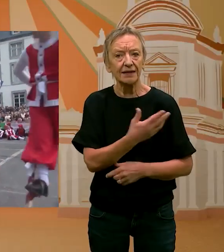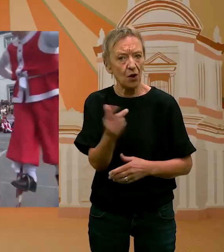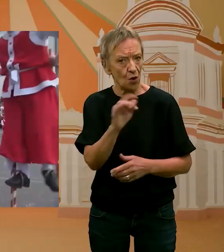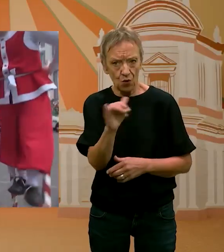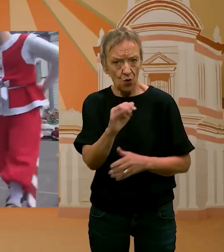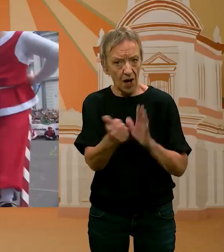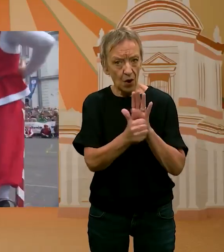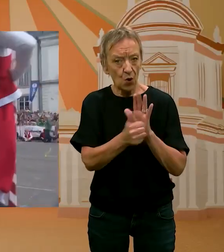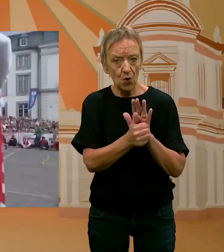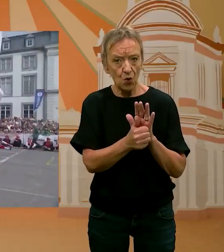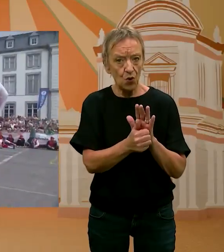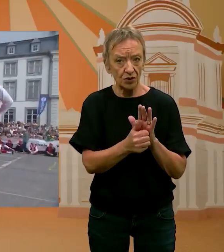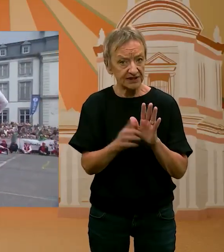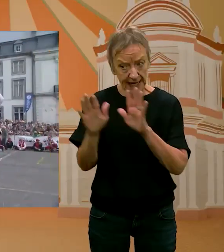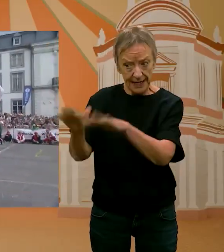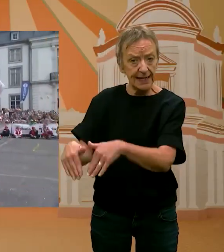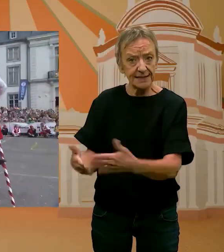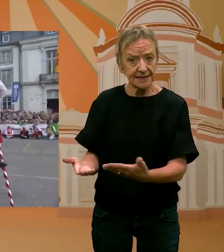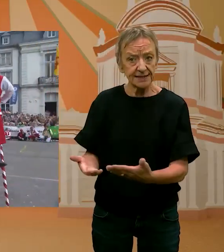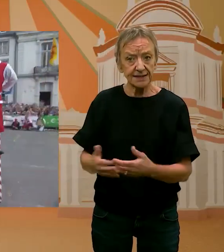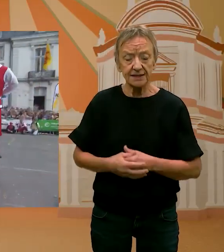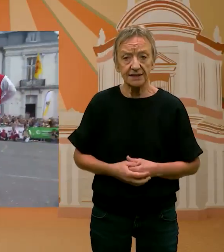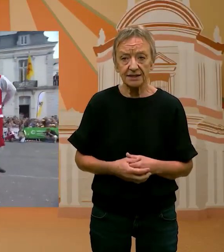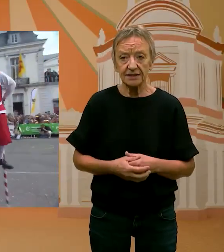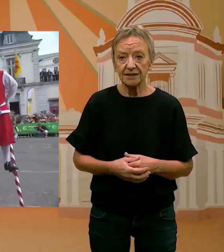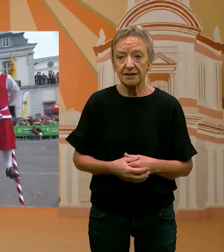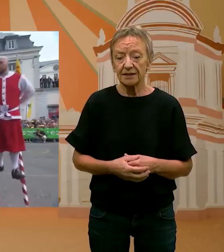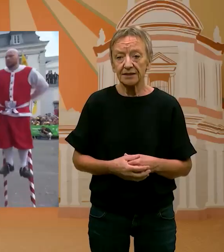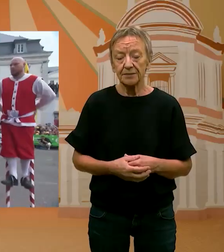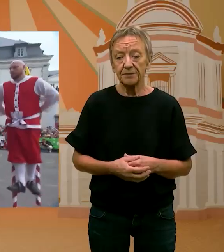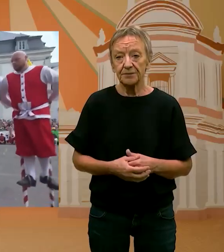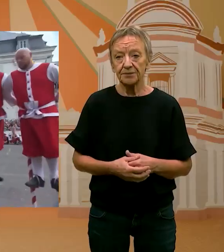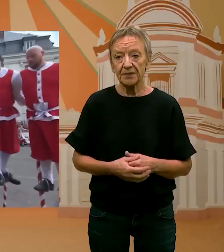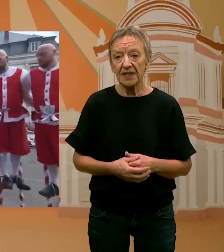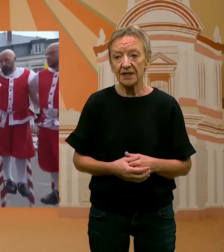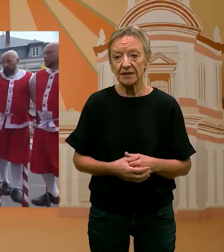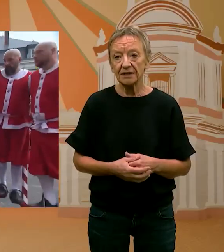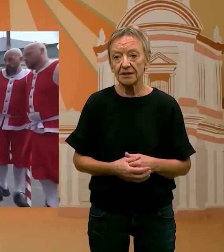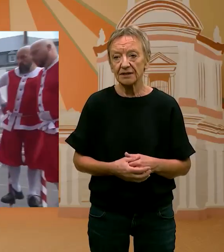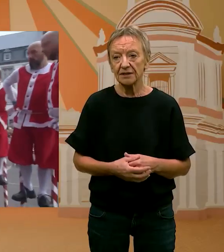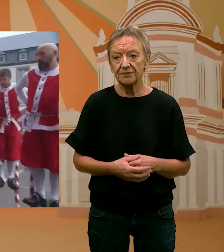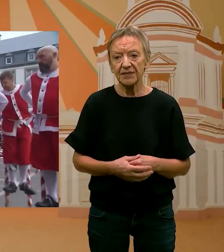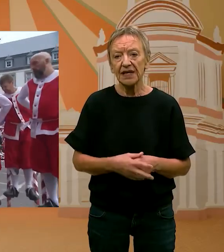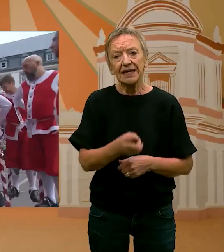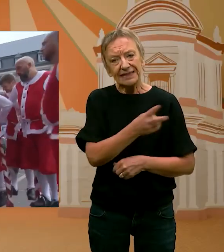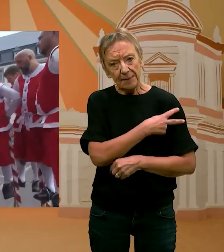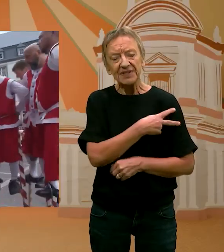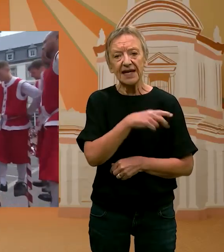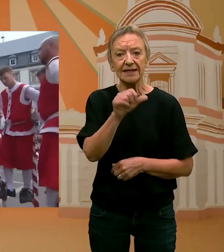place aux acteurs? Donc c'est le capitaine de la joute parce que le capitaine des Avresses, Christophe Corbiot, je pense, c'est qui est toujours là. Le capitaine des